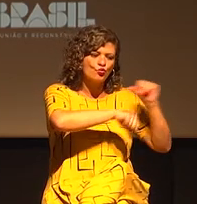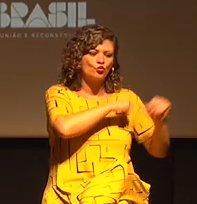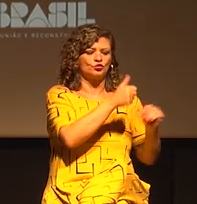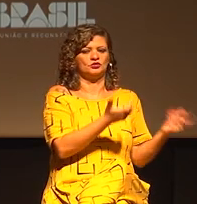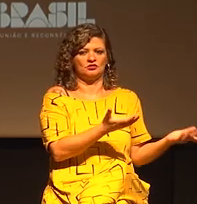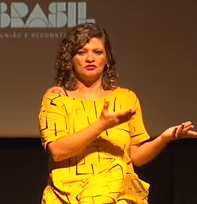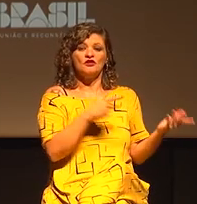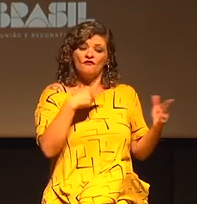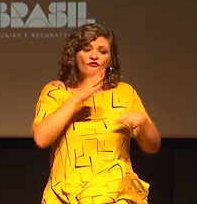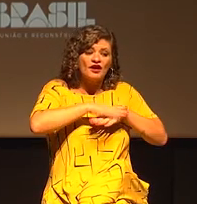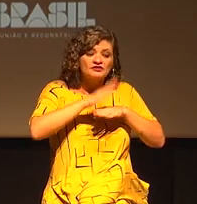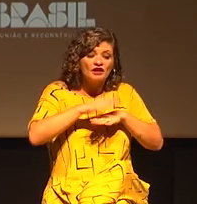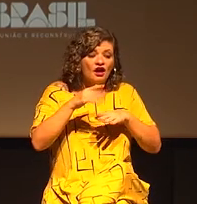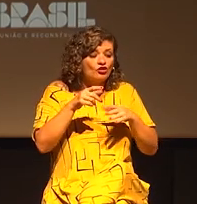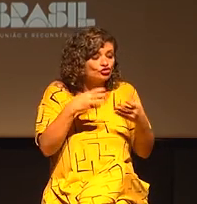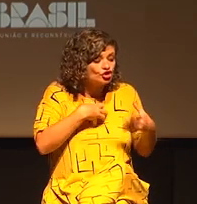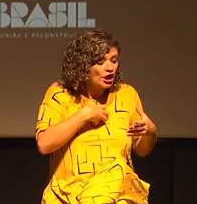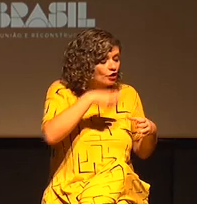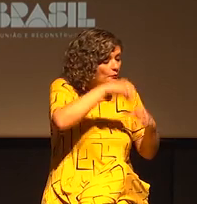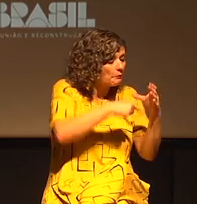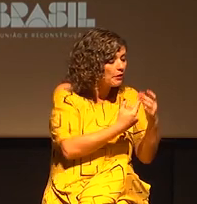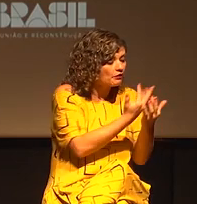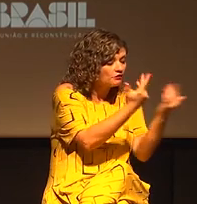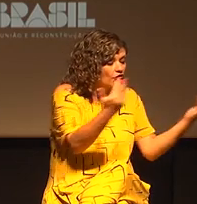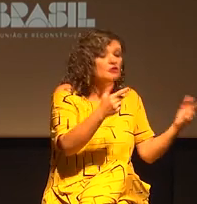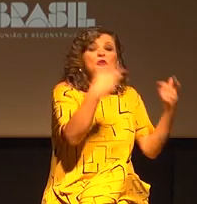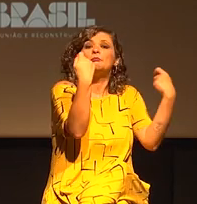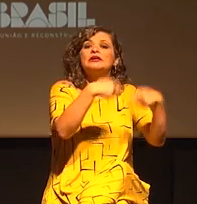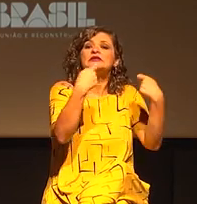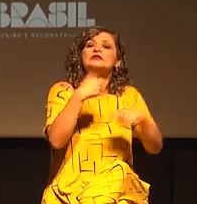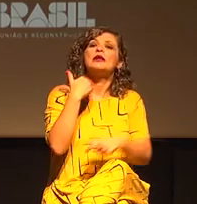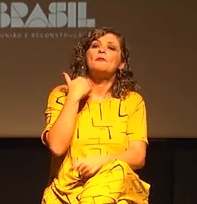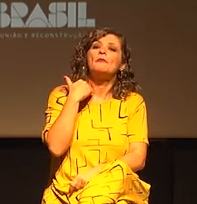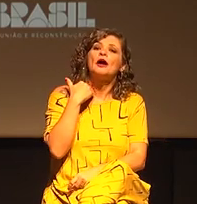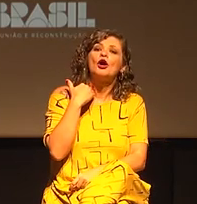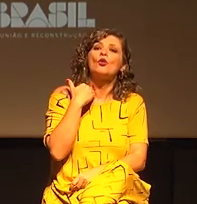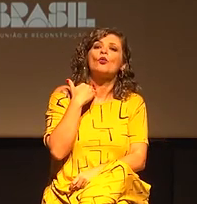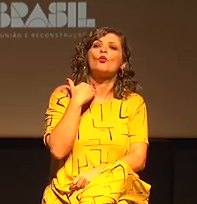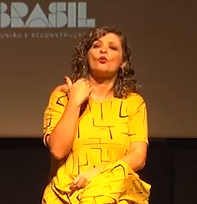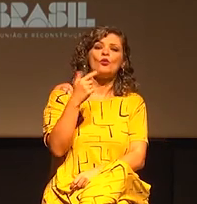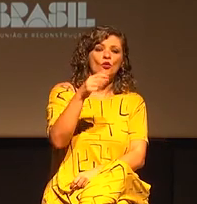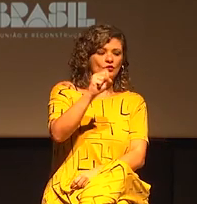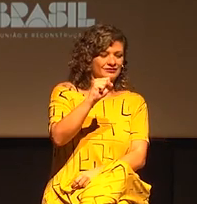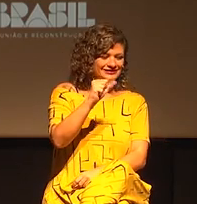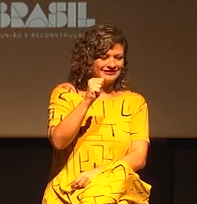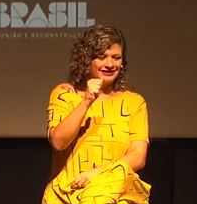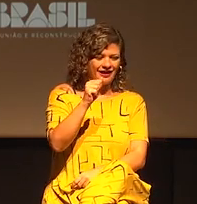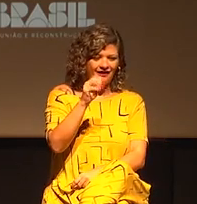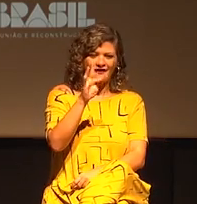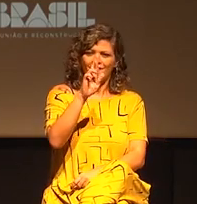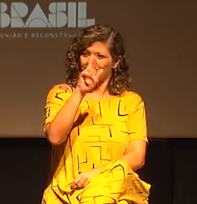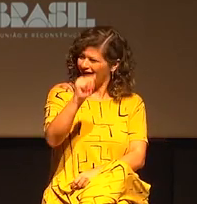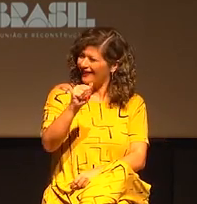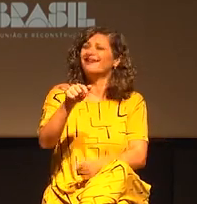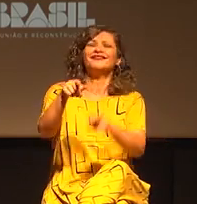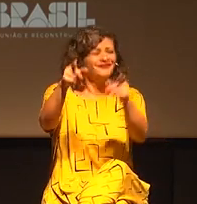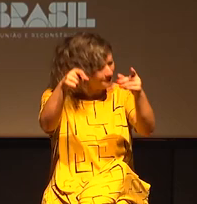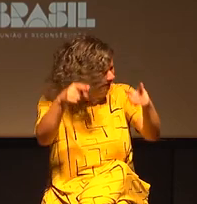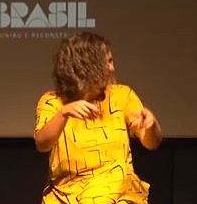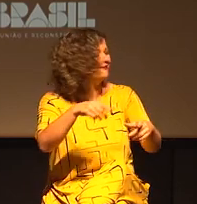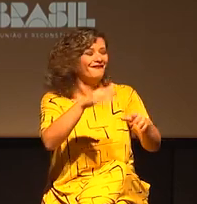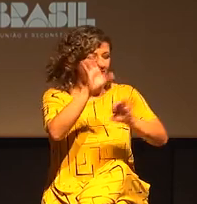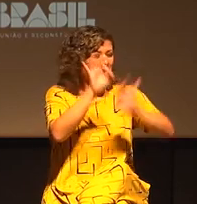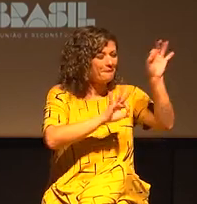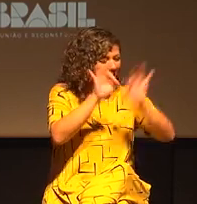Vamos mudar a matriz produtiva tem que ter mais dinheiro do banco Safra do banco Safra do plano safra desculpa do banco Safra